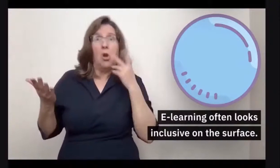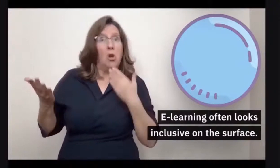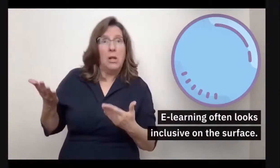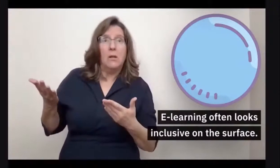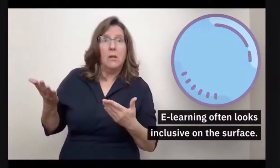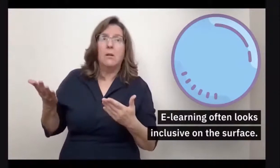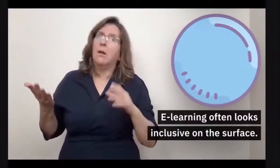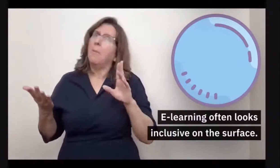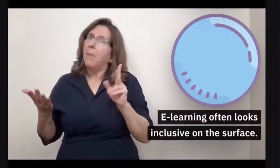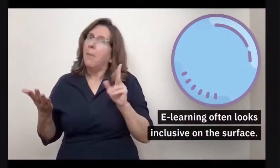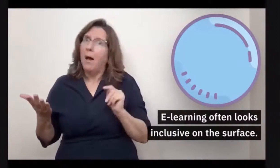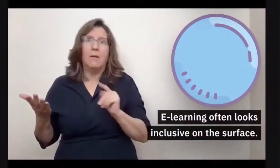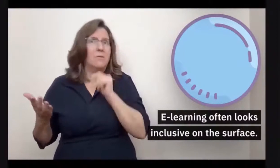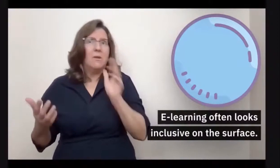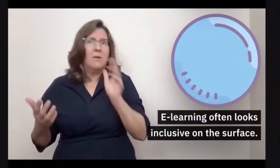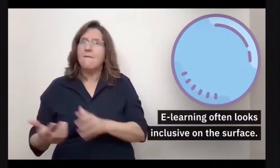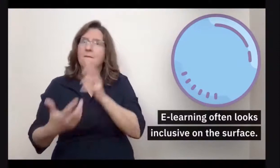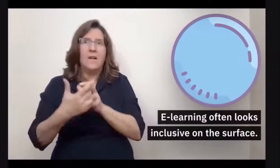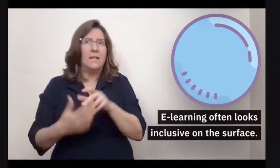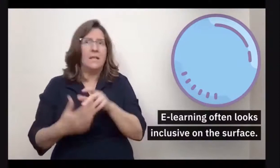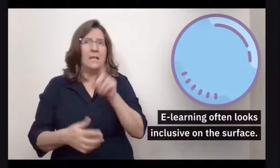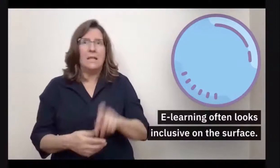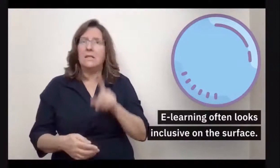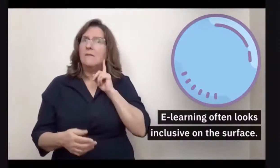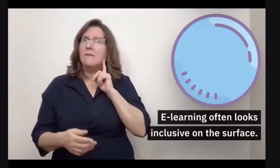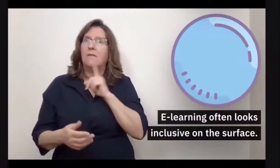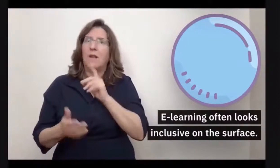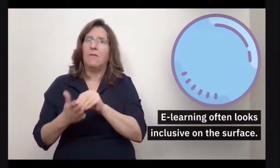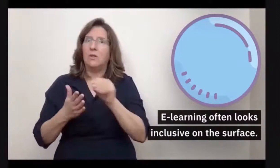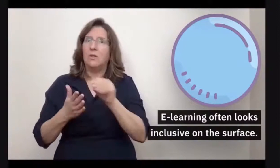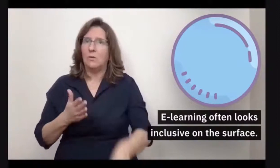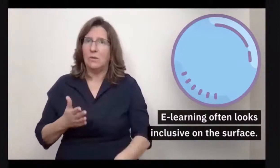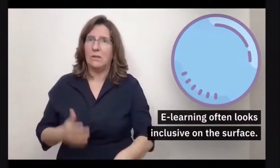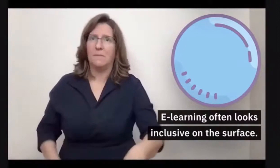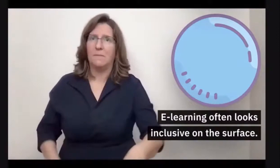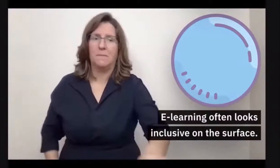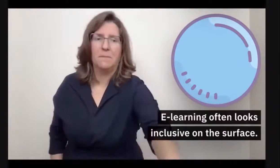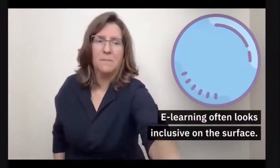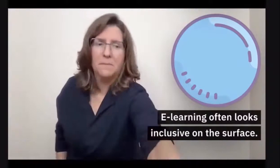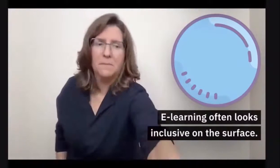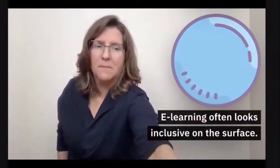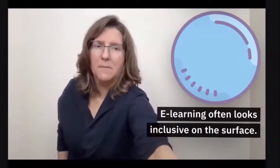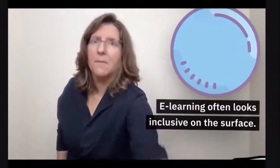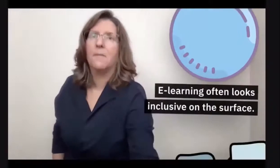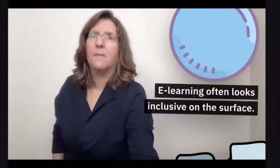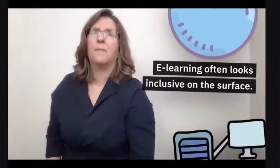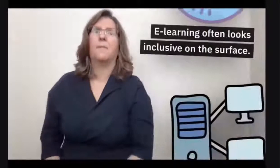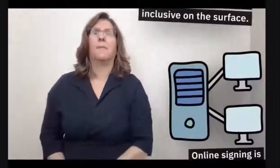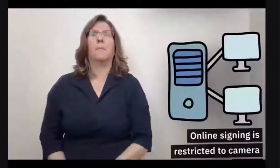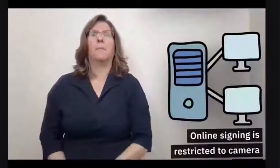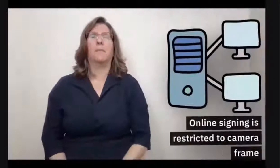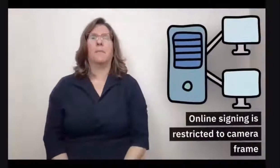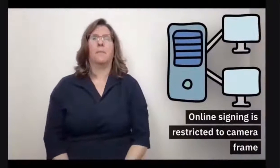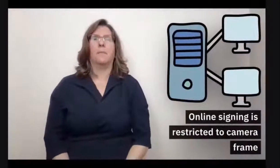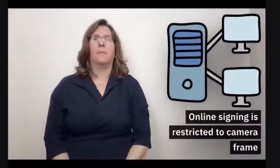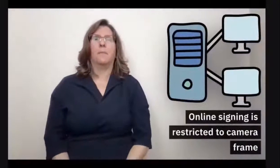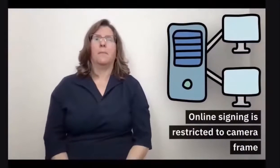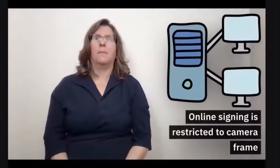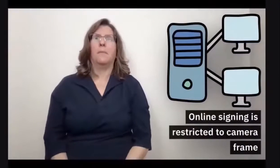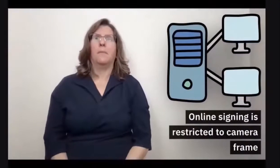El contenido traducido a lengua de señas está restringido al marco de la cámara. Si yo